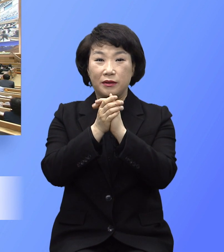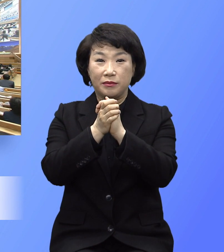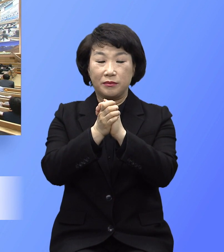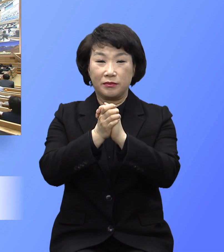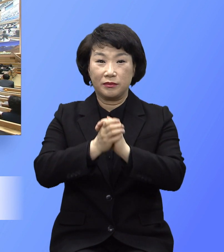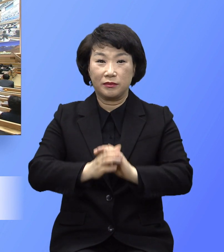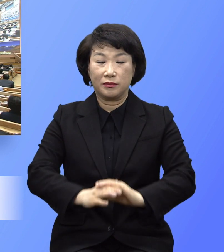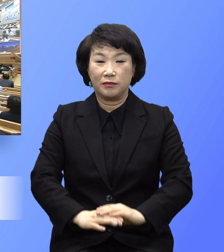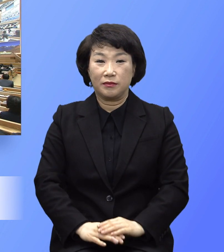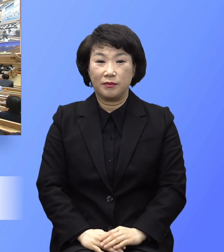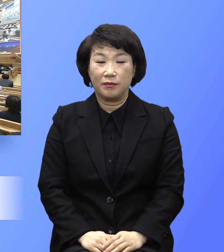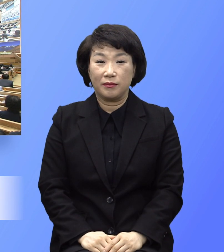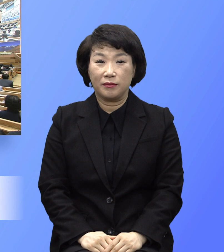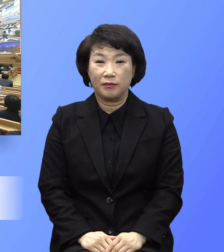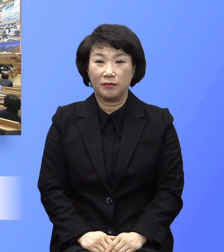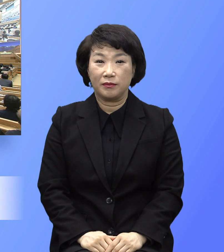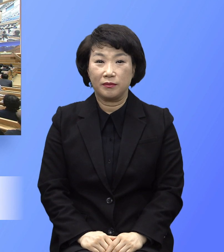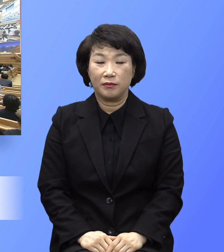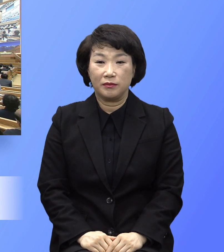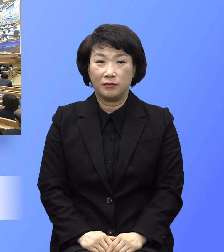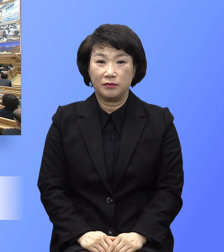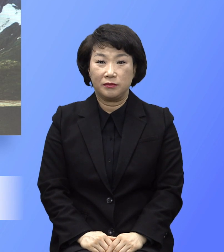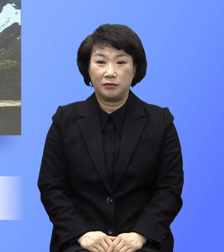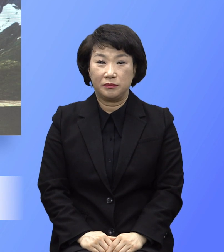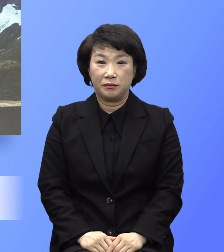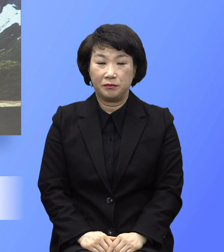아멘. 아멘.